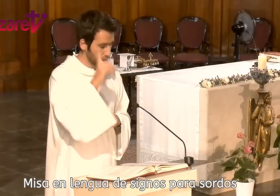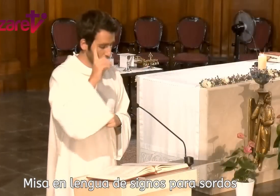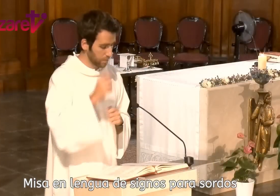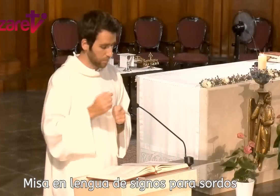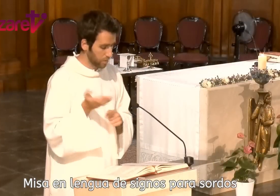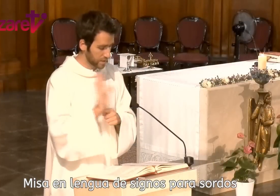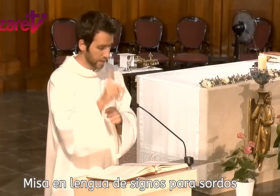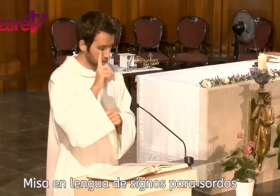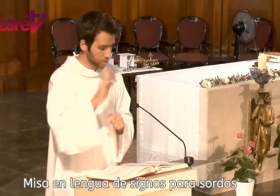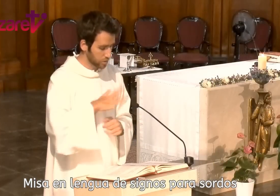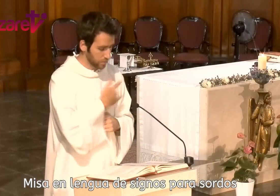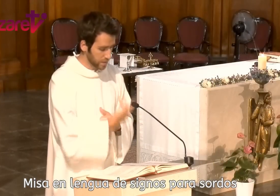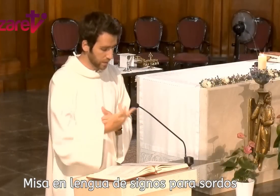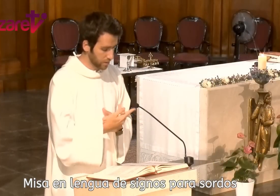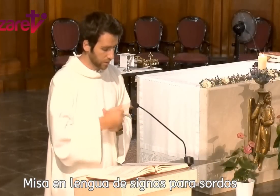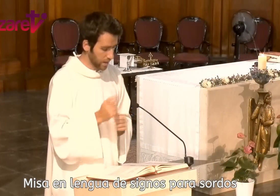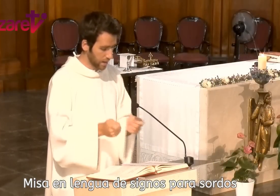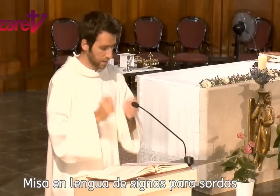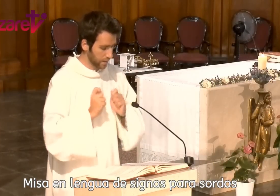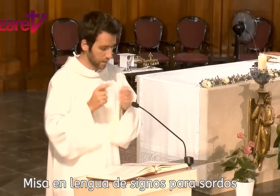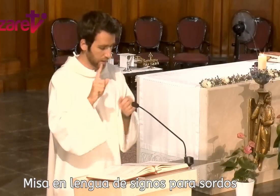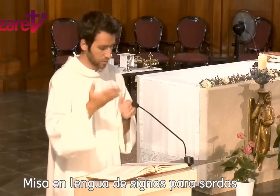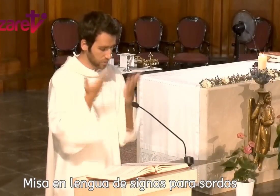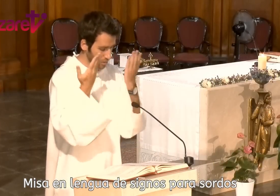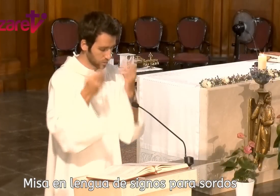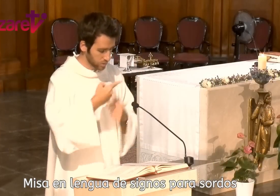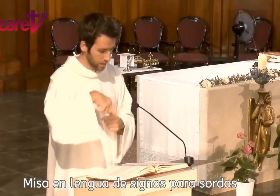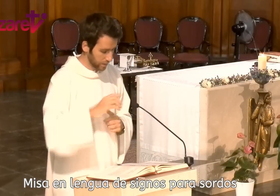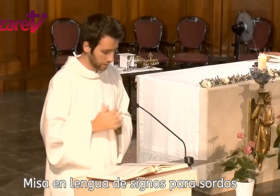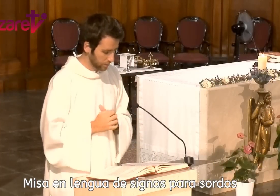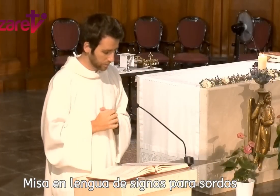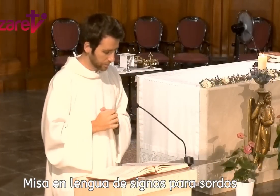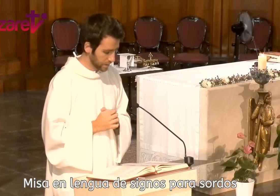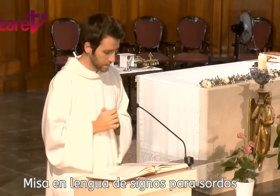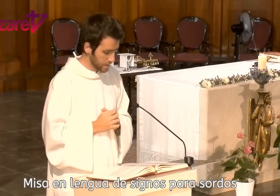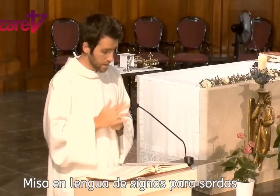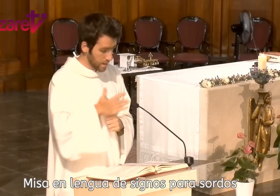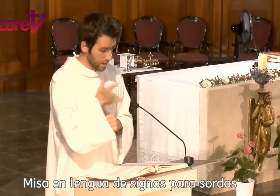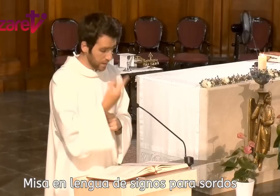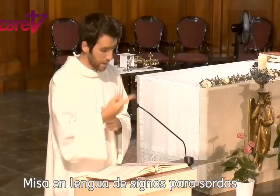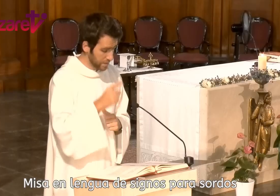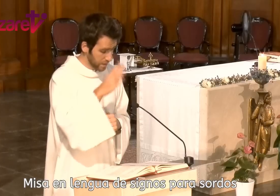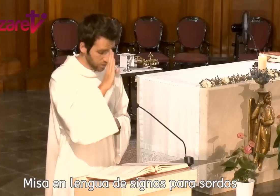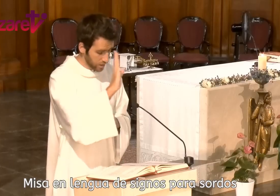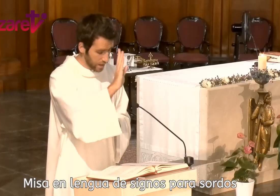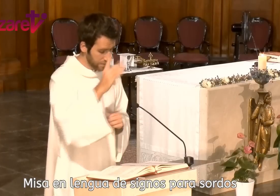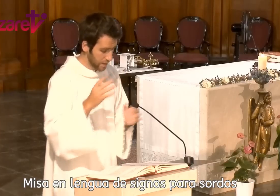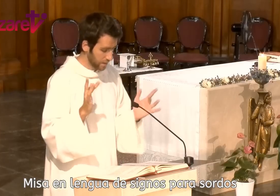Señor, muéstranos tu misericordia y danos tu salvación. La misericordia y